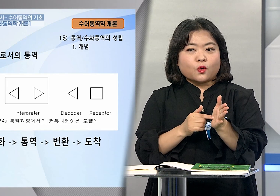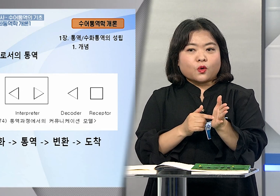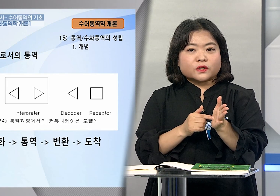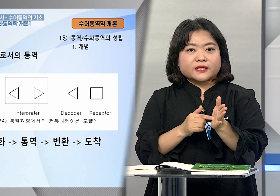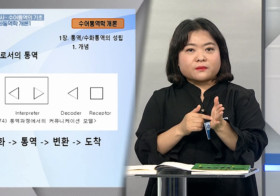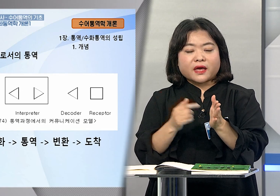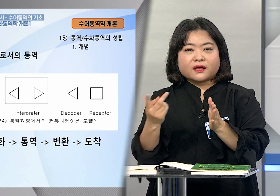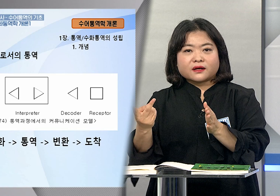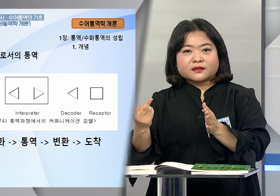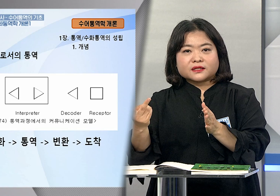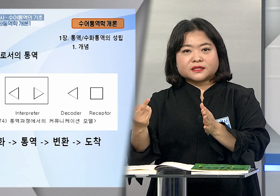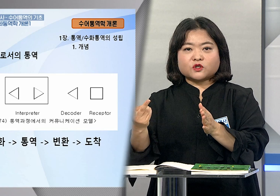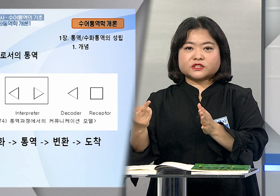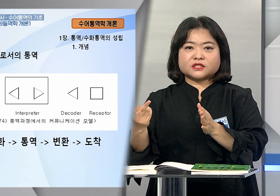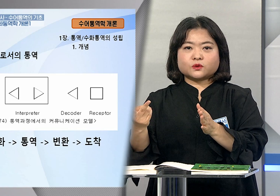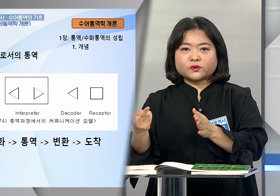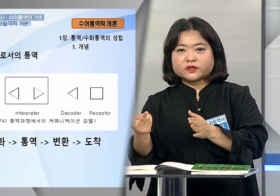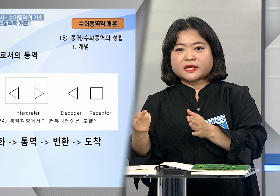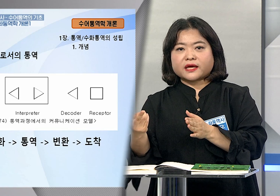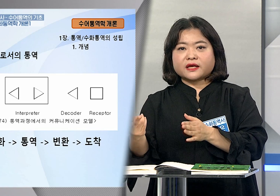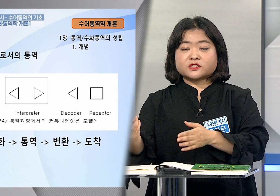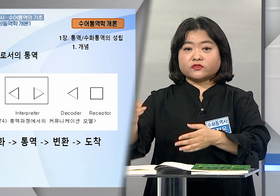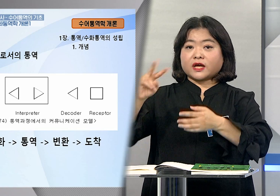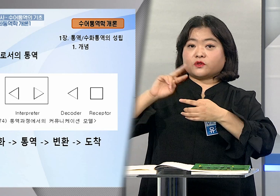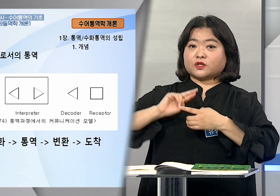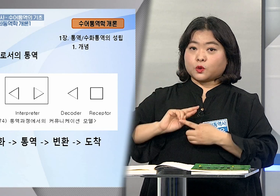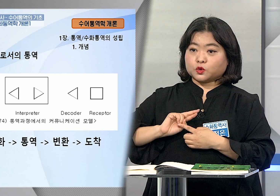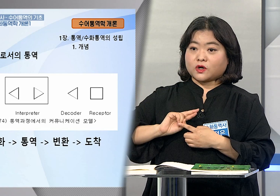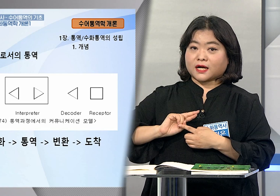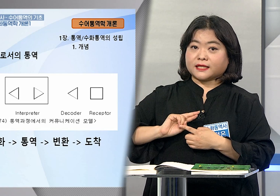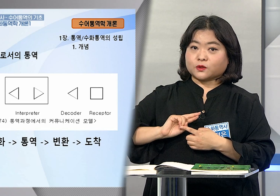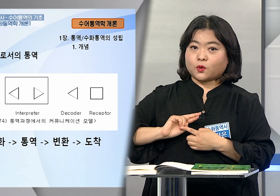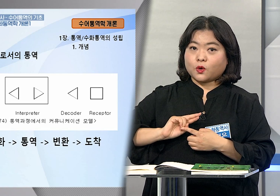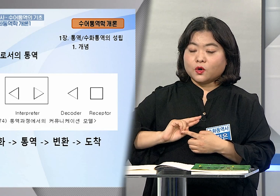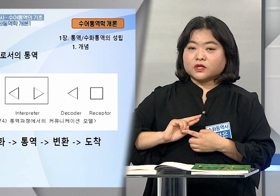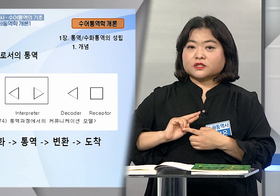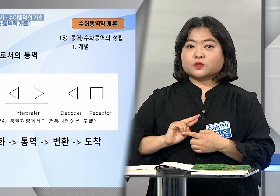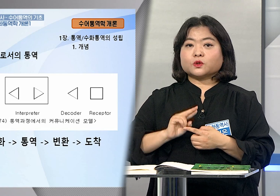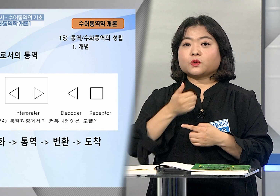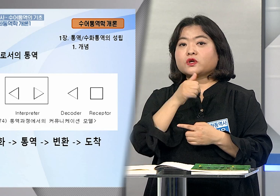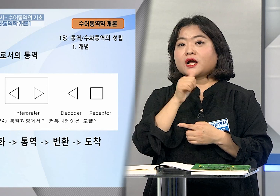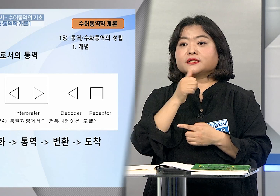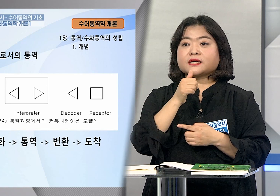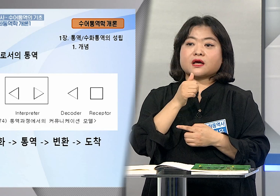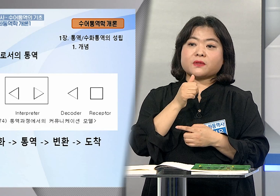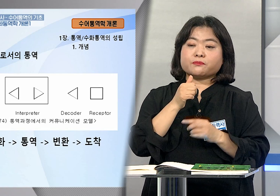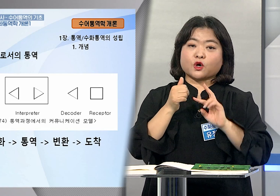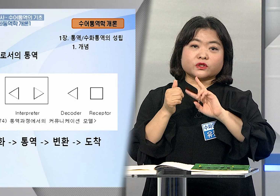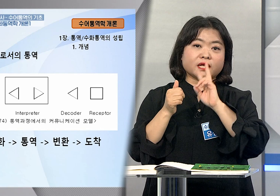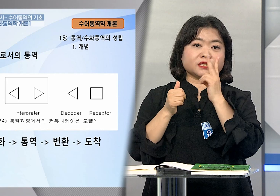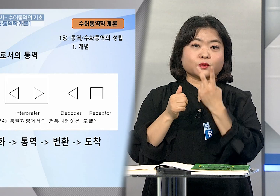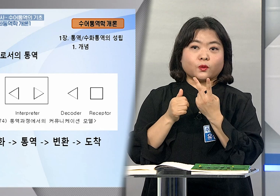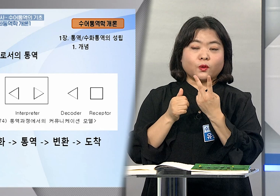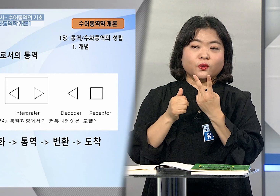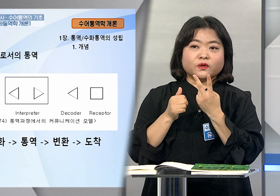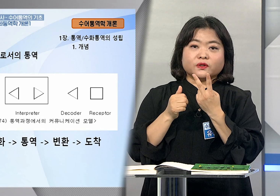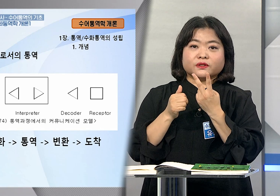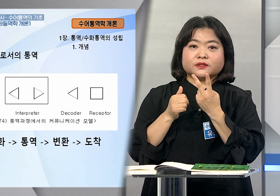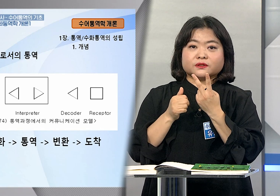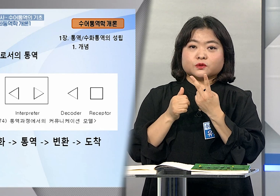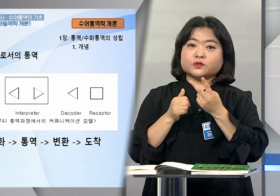있고, 그 다음에 그것이 통역사에게 전달이 되는 코드화가 있고, 그리고 통역하는 사람의 변환이